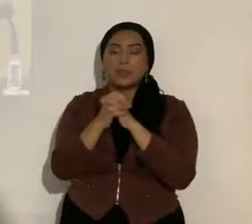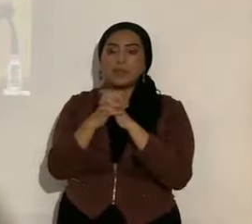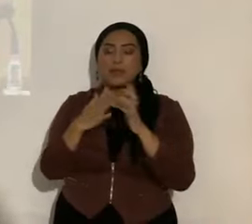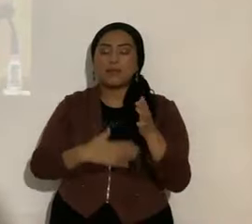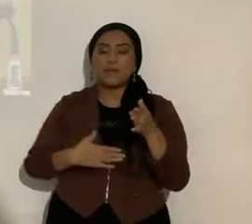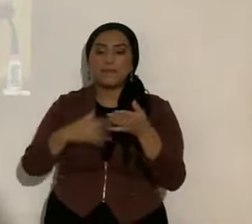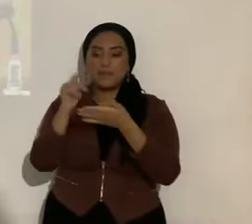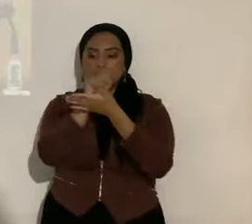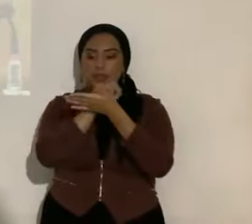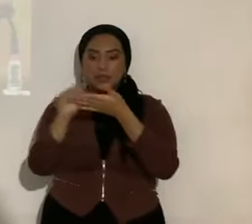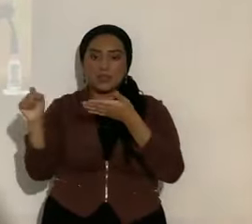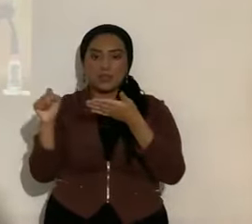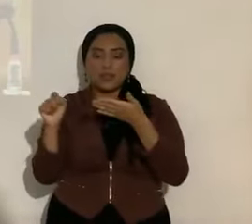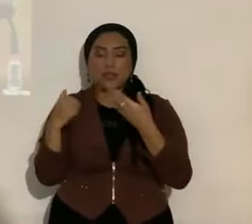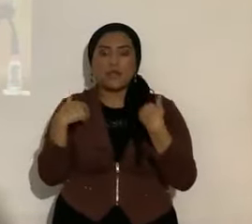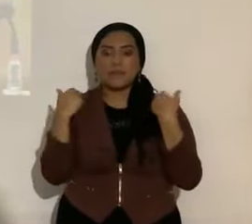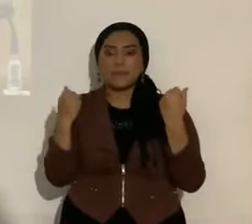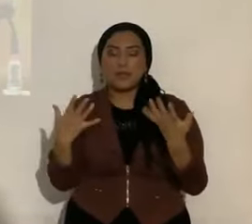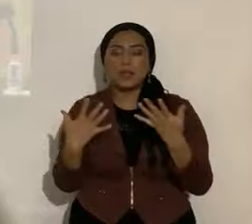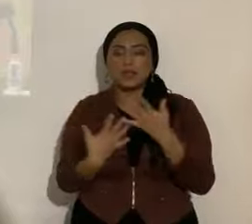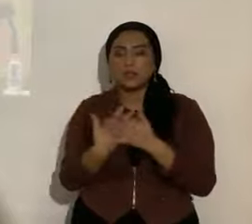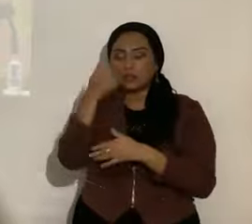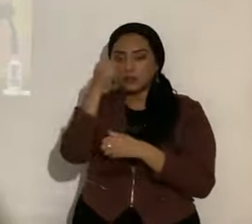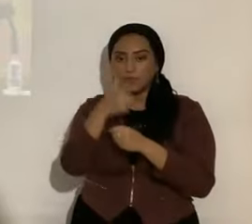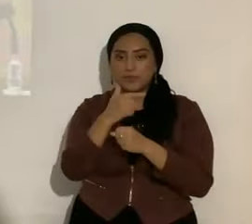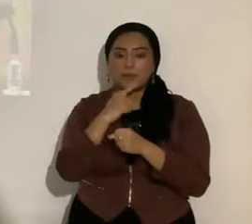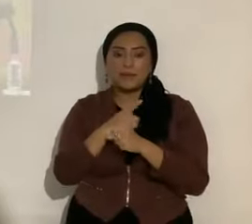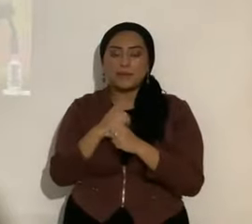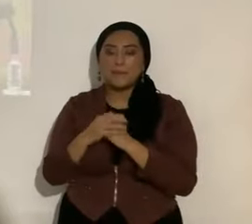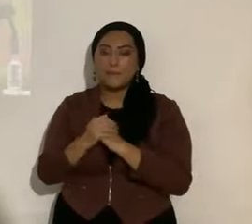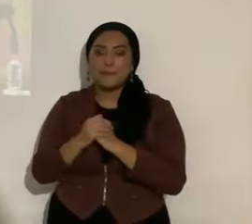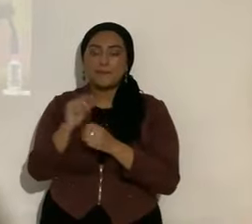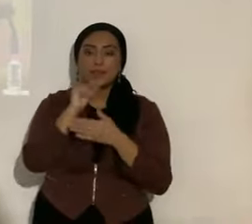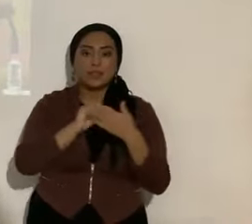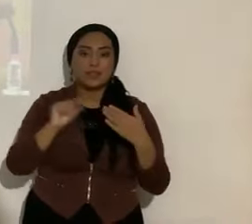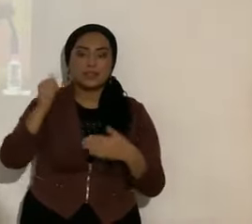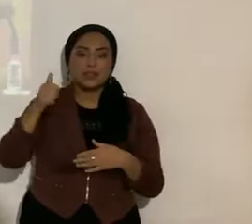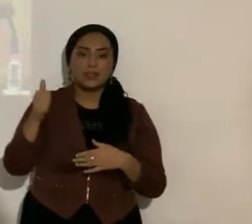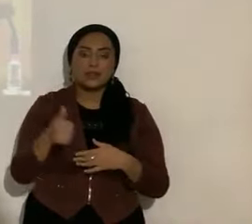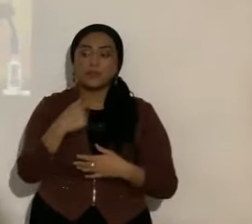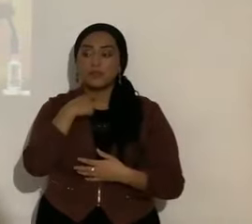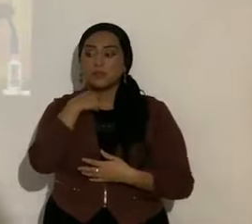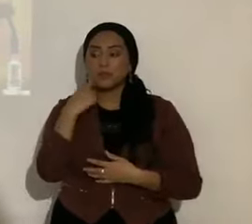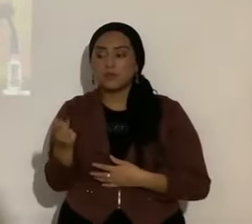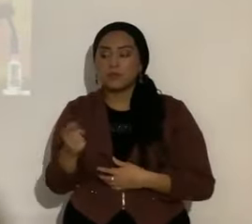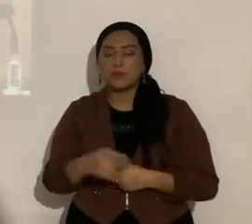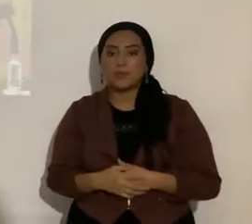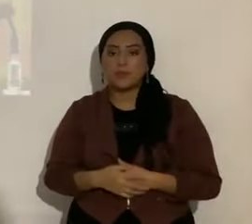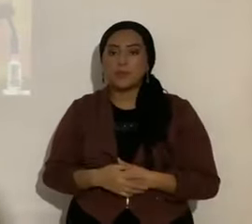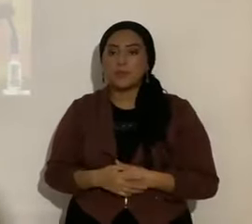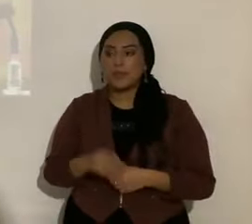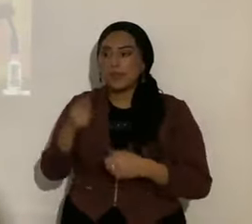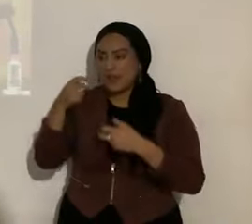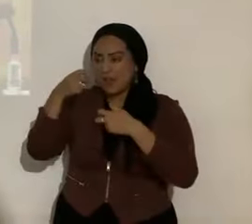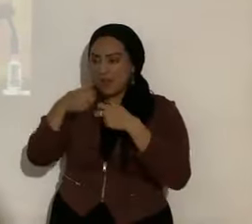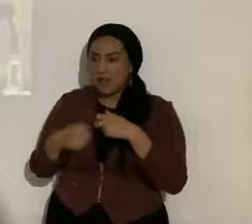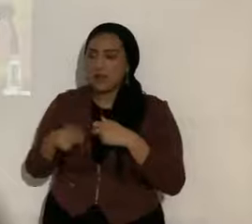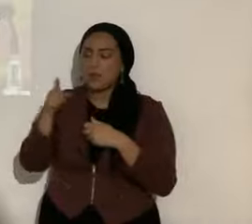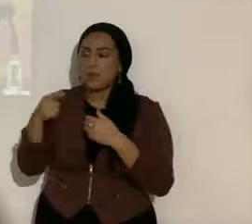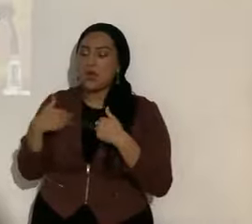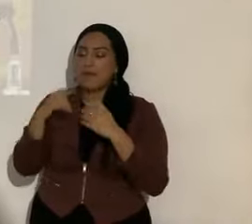favor subrayen, tenemos muchos nuevecitos, ¿de acuerdo? Ahora el verso 10, él le dijo, cosa difícil has